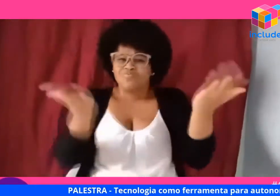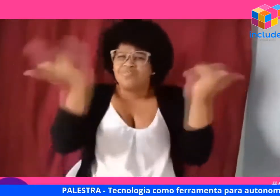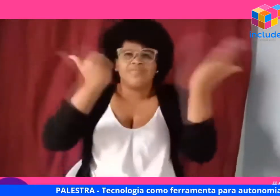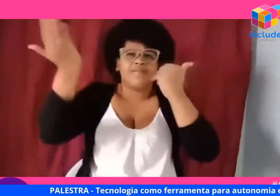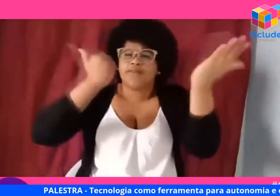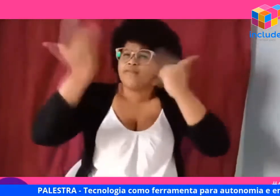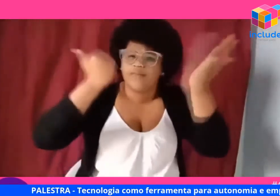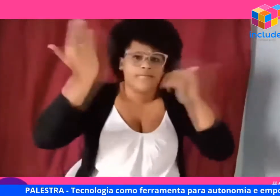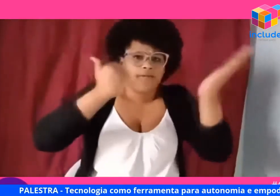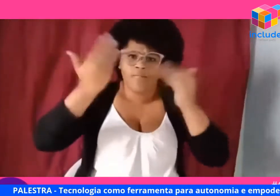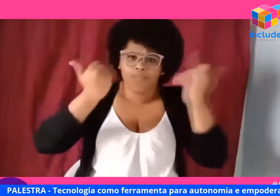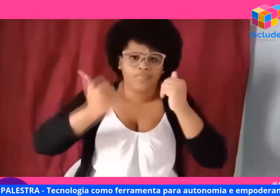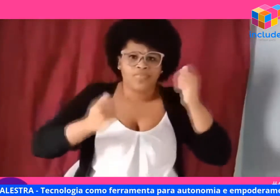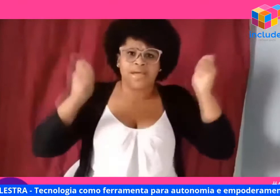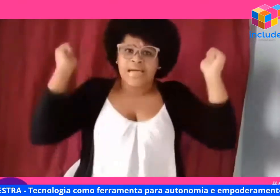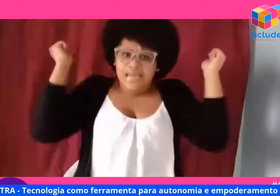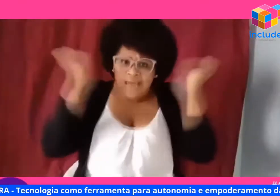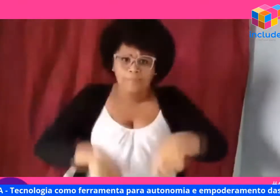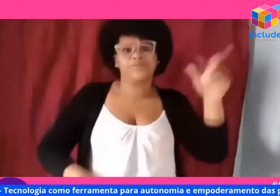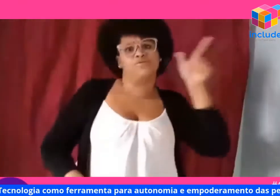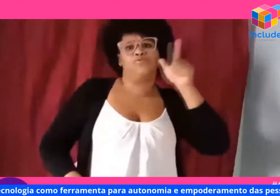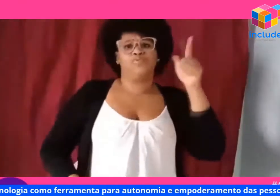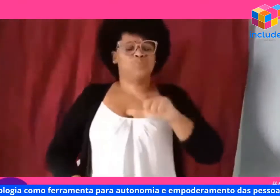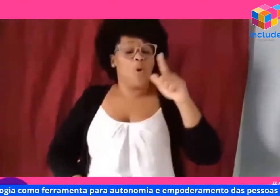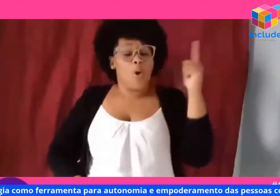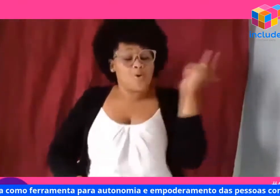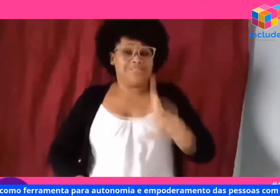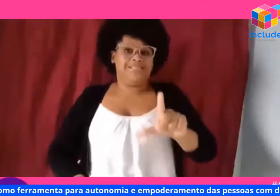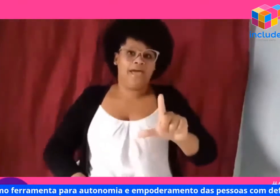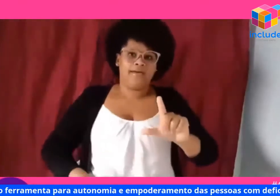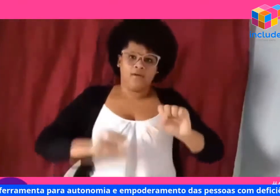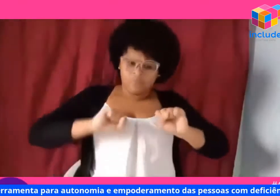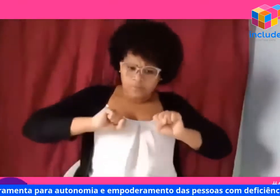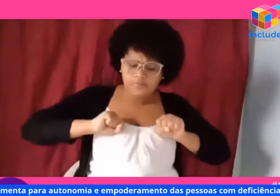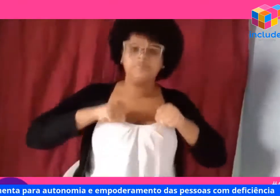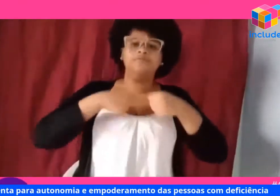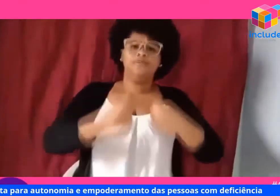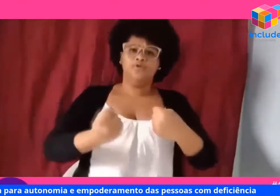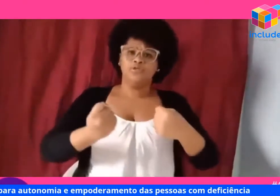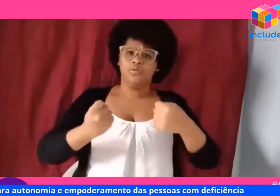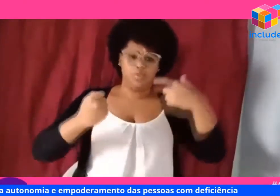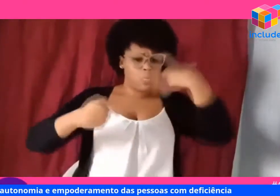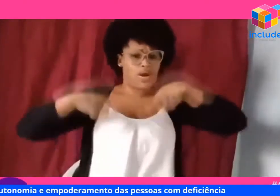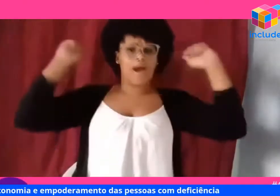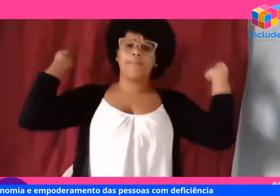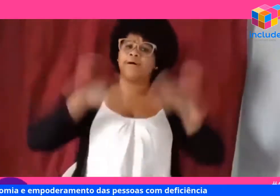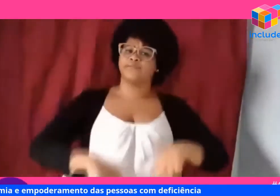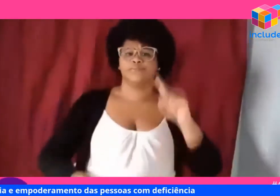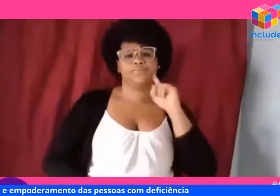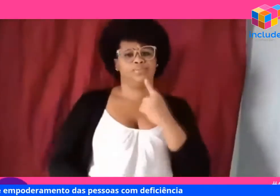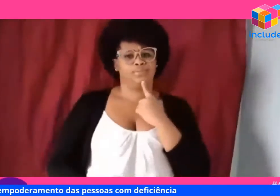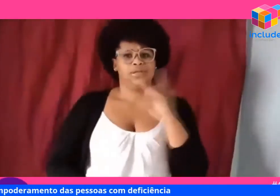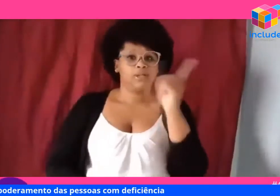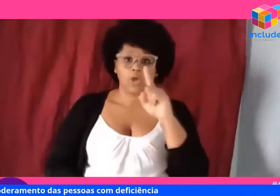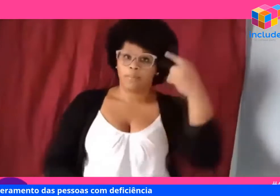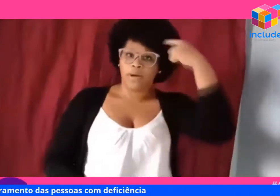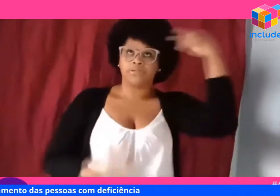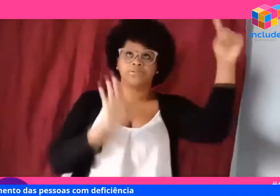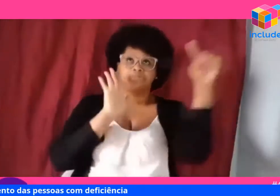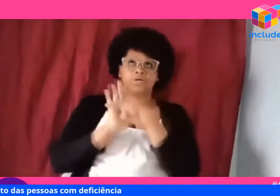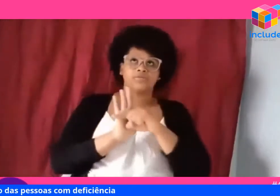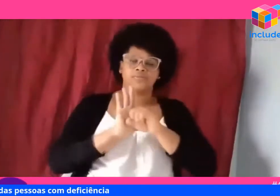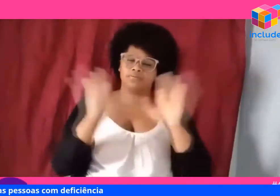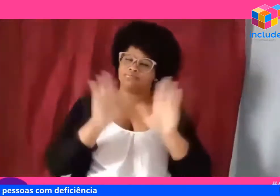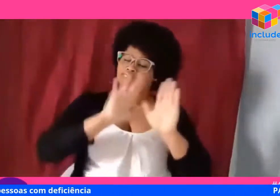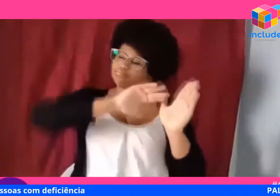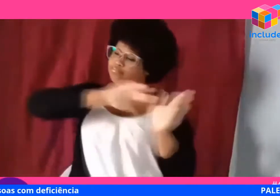surdos participem, venham todos, eu quero convidar todos vocês. E os surdos conseguem sim, é só se esforçar igual a mim.